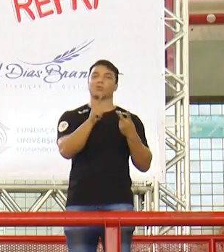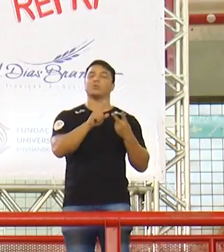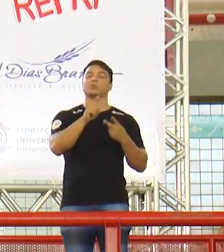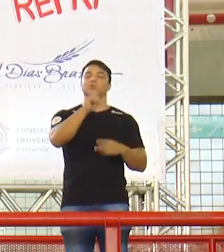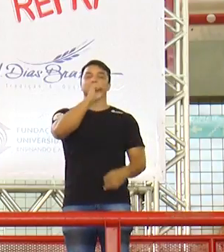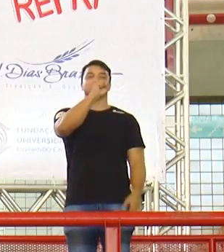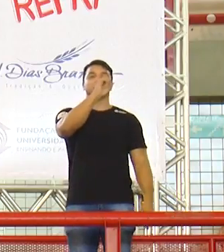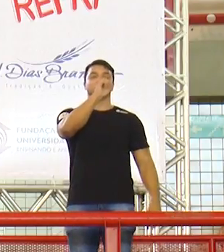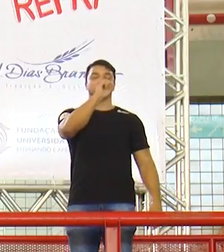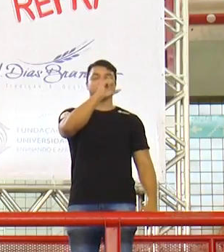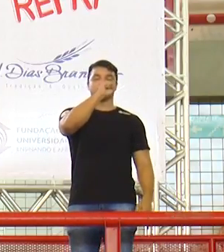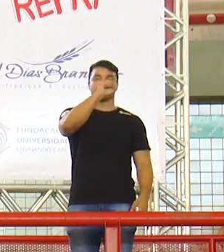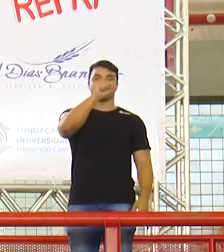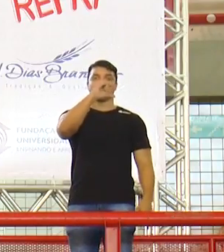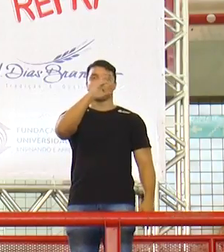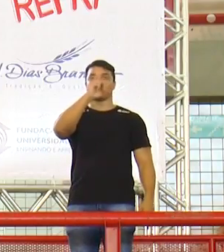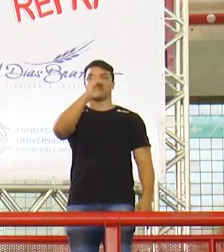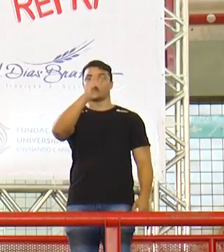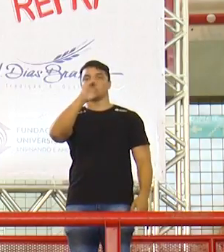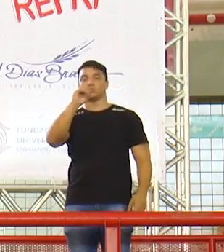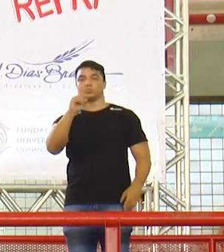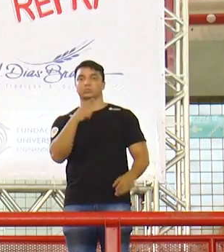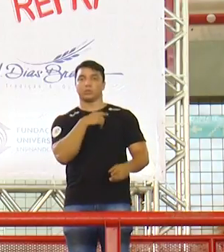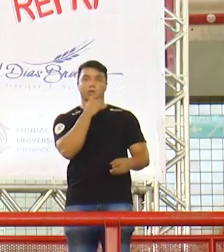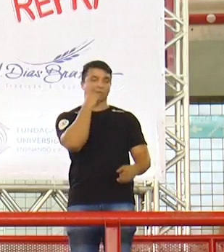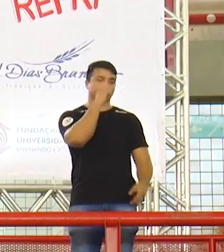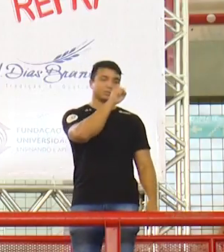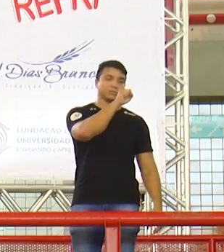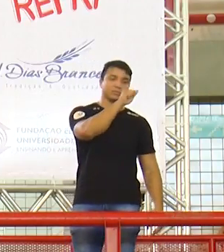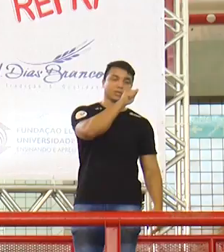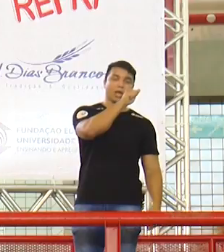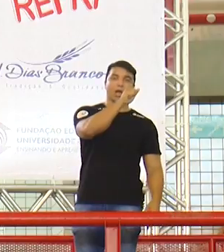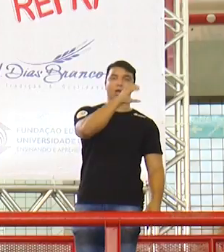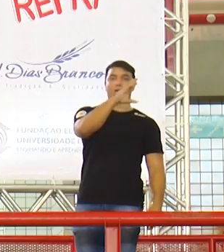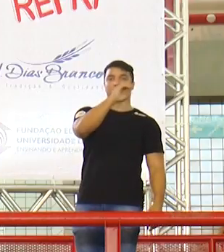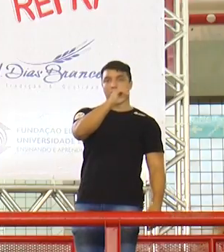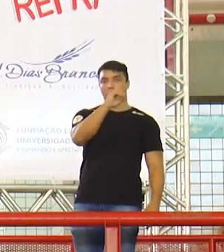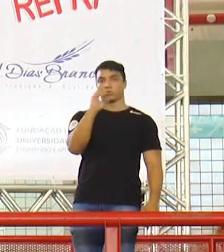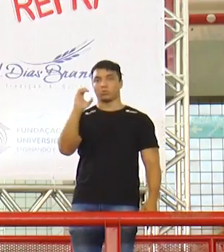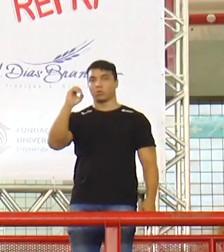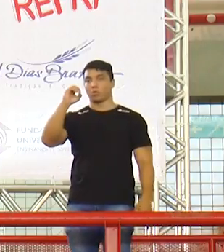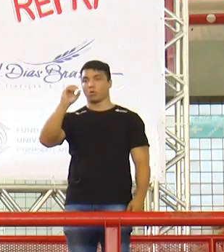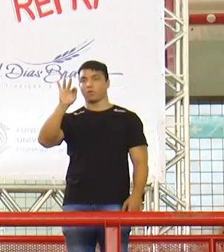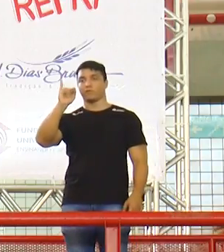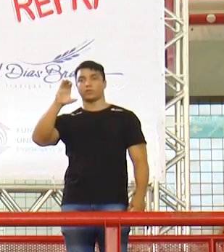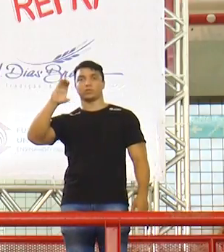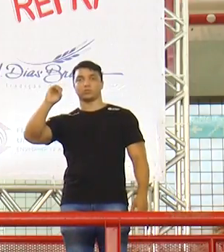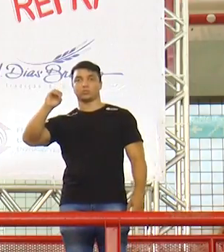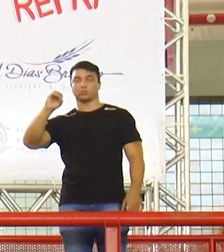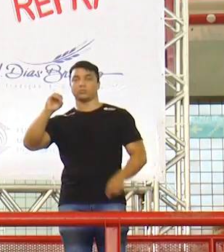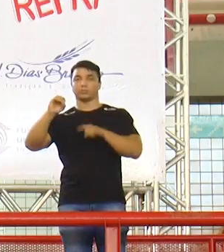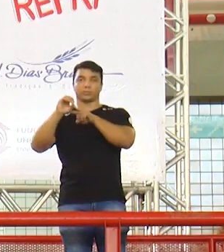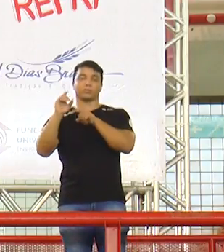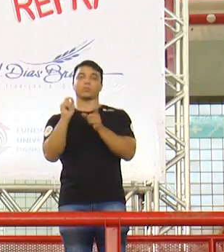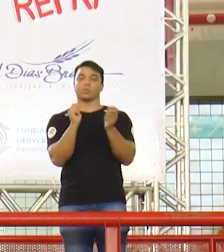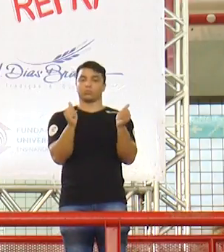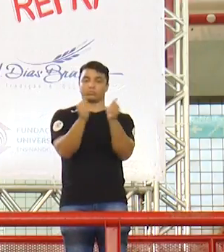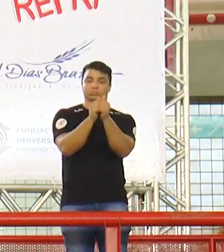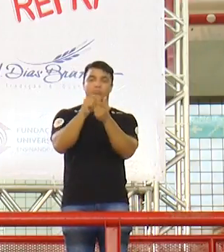Sacrifício, sacro e ofício. Quando você tem a palavra formada pelo agrupamento de outras